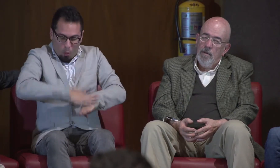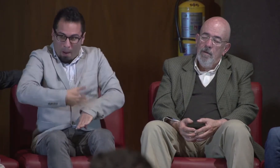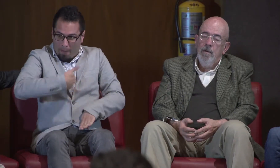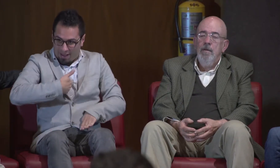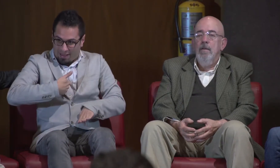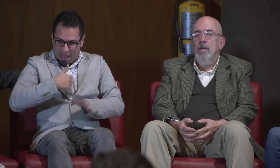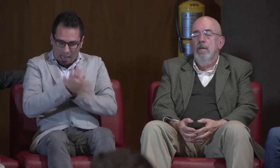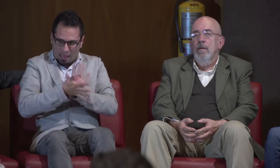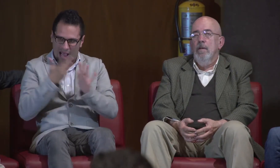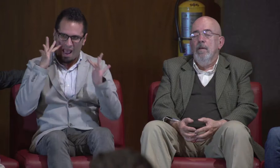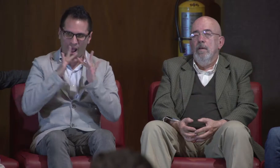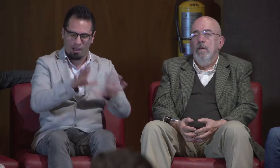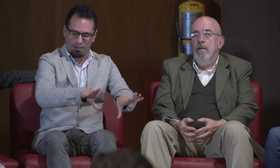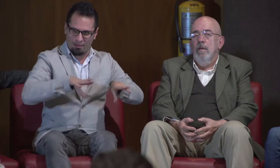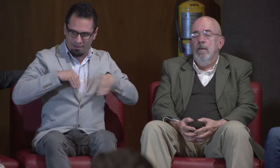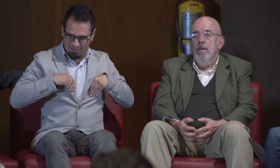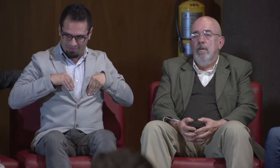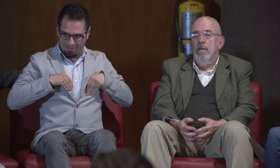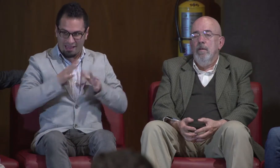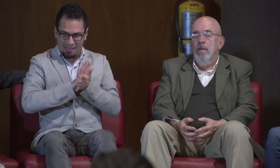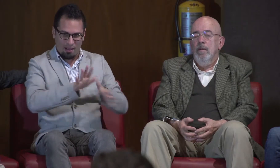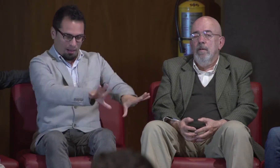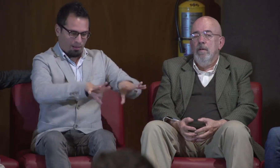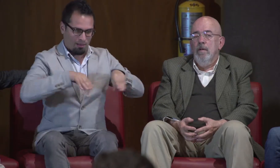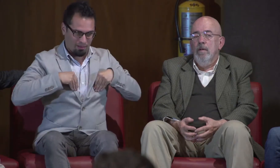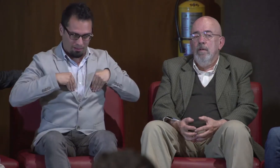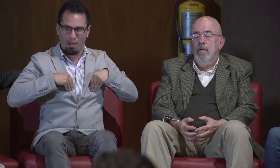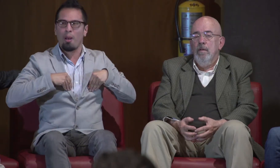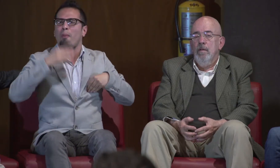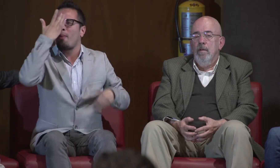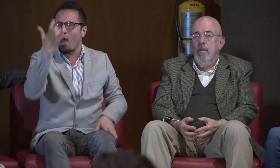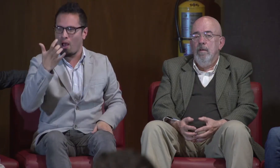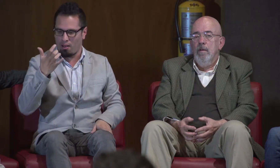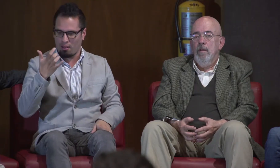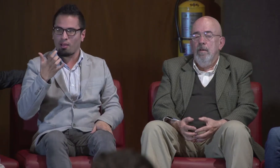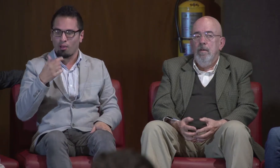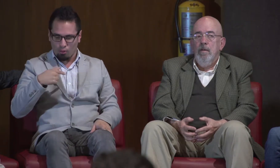dos grupos que están en conflicto y que tienen que aceptar de